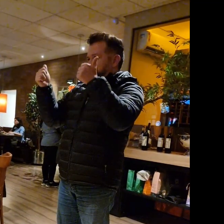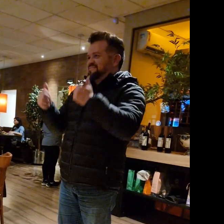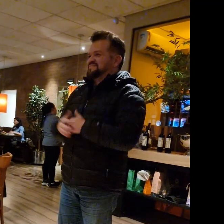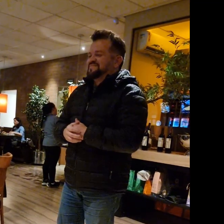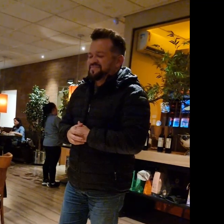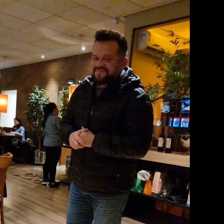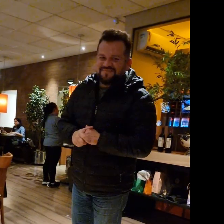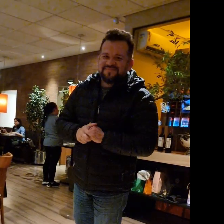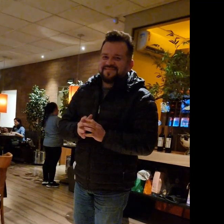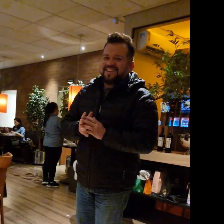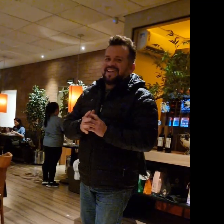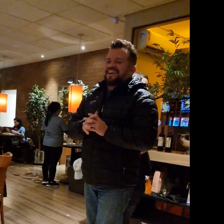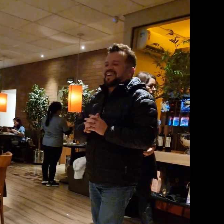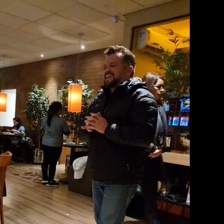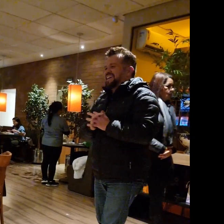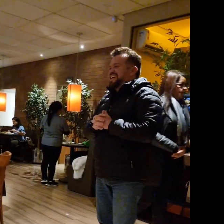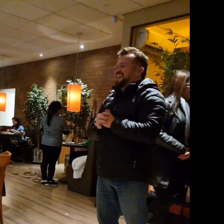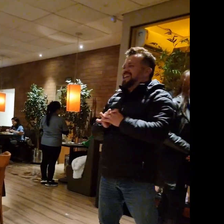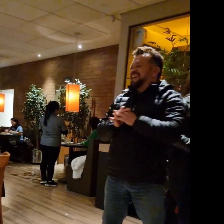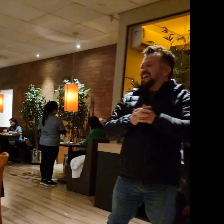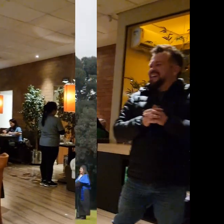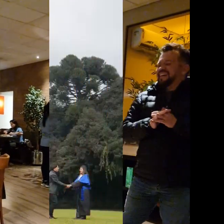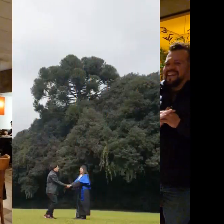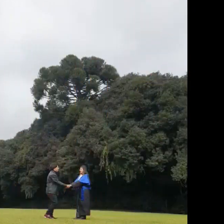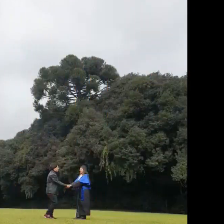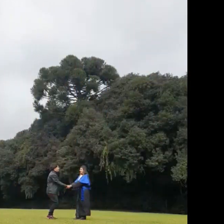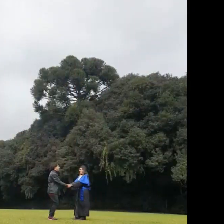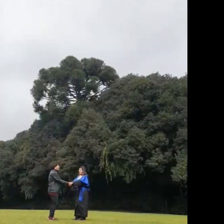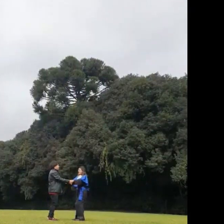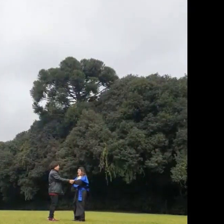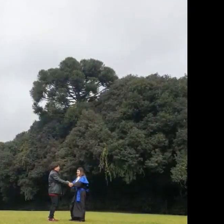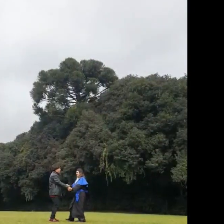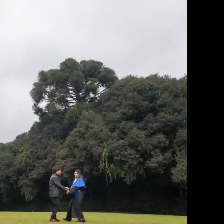aí, hoje eu já corrigi, não tenho mais esse problema de computador. Agora eu uso mais o notebook.